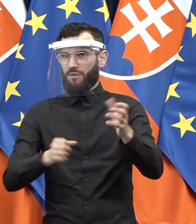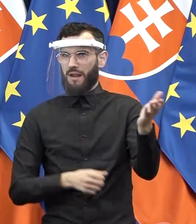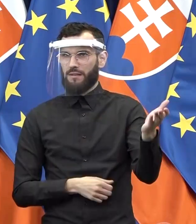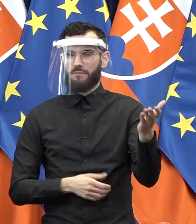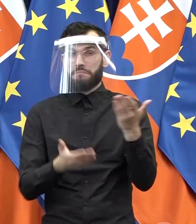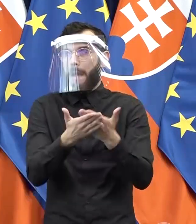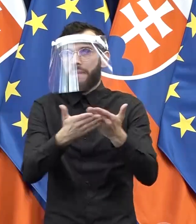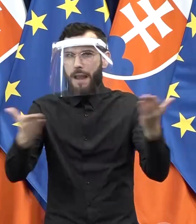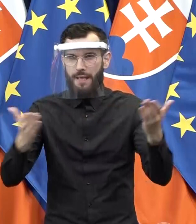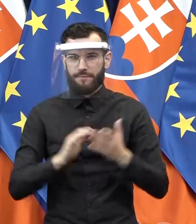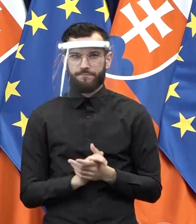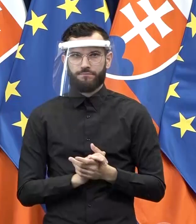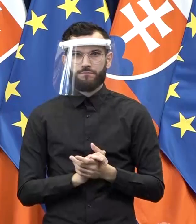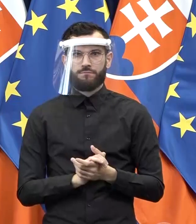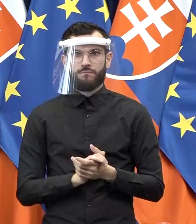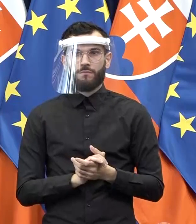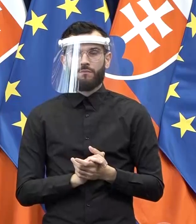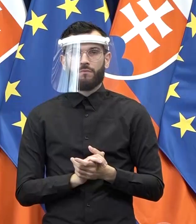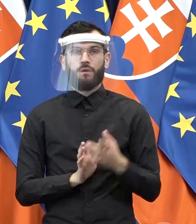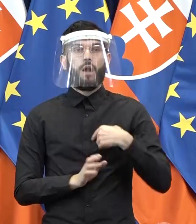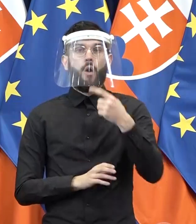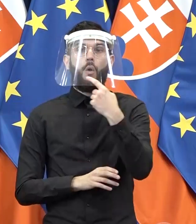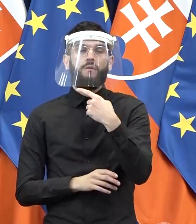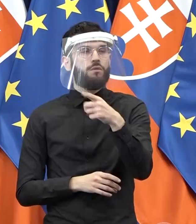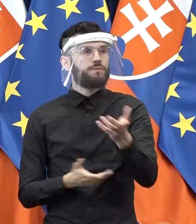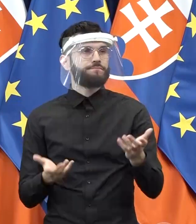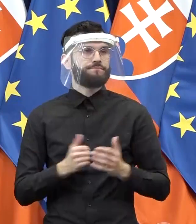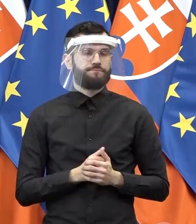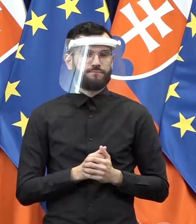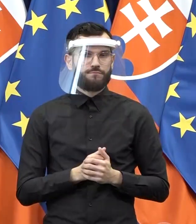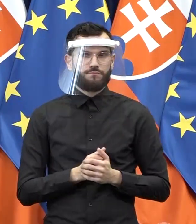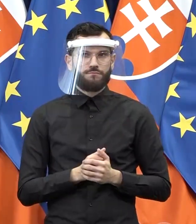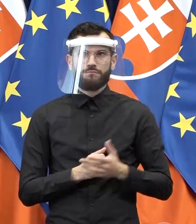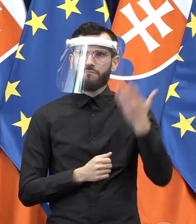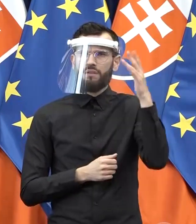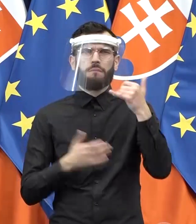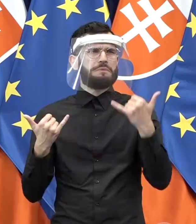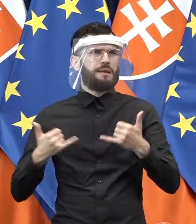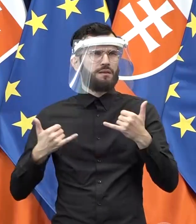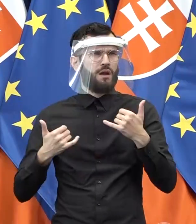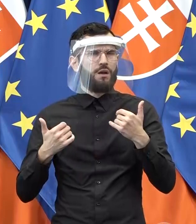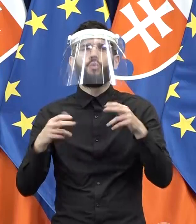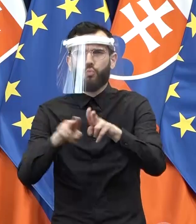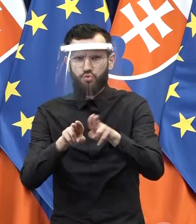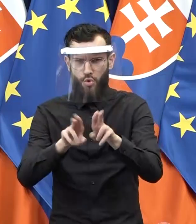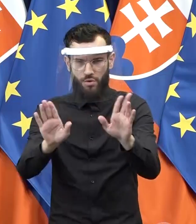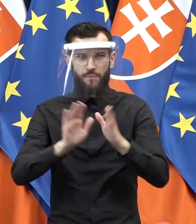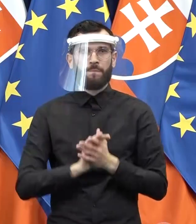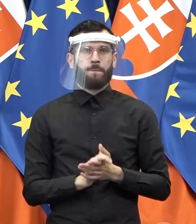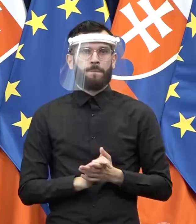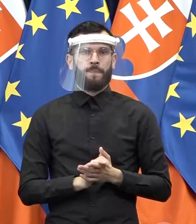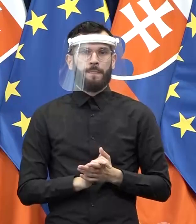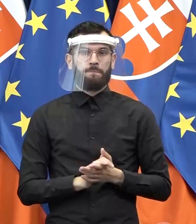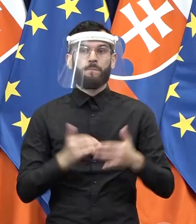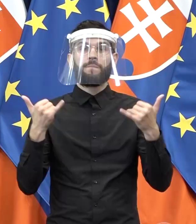Napríklad. Ale úprimne vám hovorím, my sme nedokázali, však ja neviem ani vlastne, čo je, aký dnes je útorok. Dnes